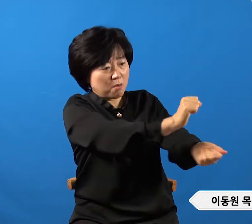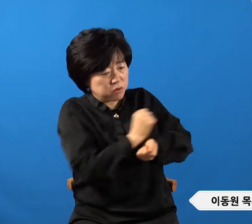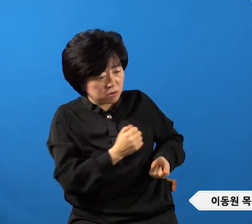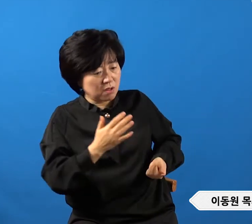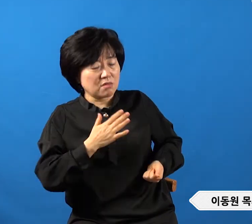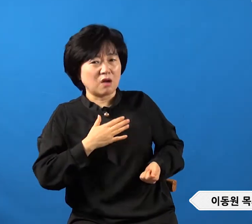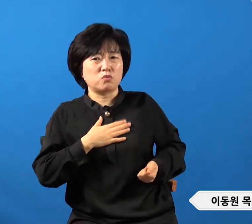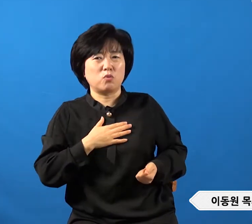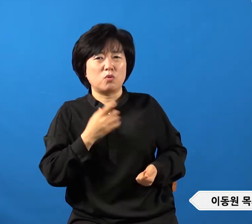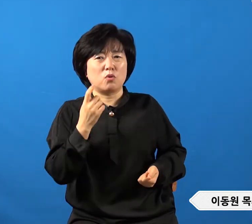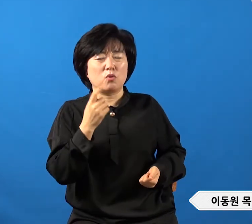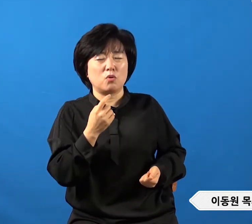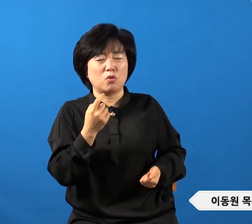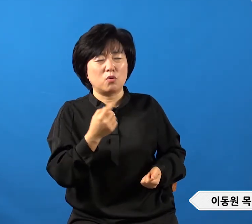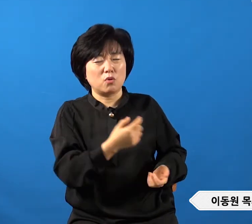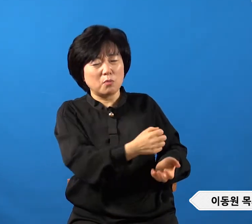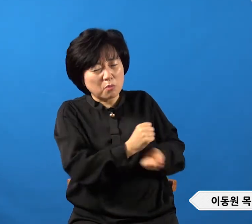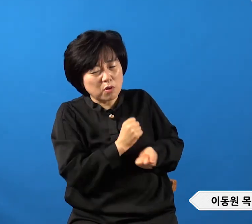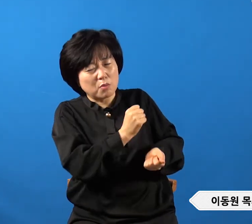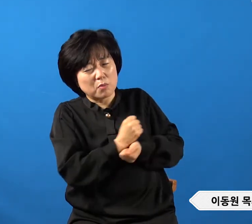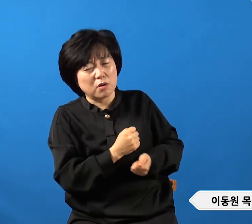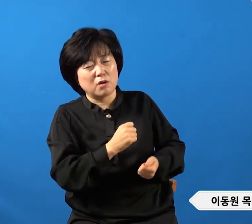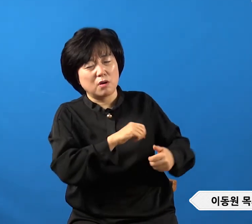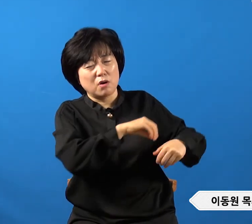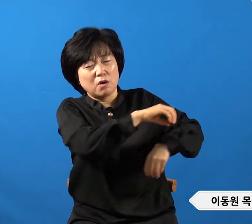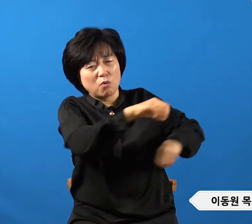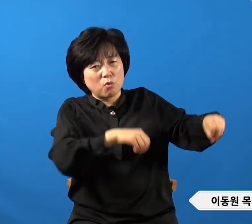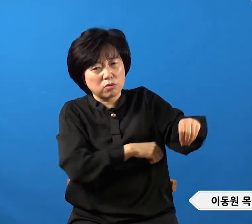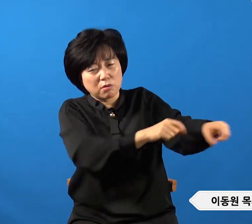우리가 세상에서 오히려 거꾸로 배우고 있단 말이죠. 전염되어서. 네.